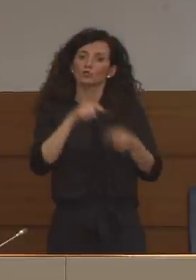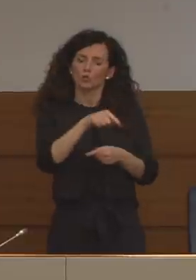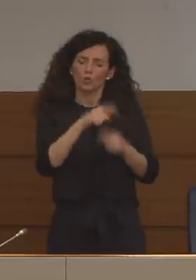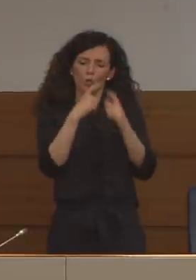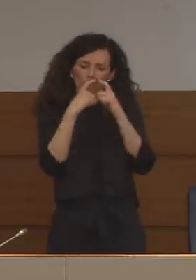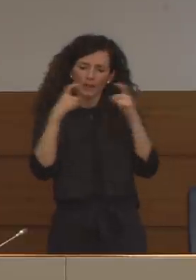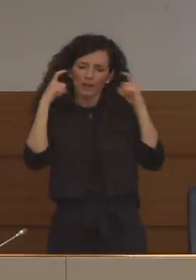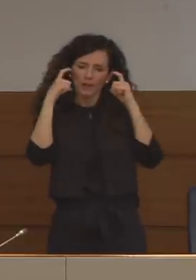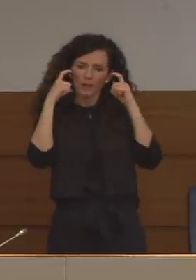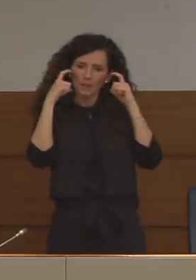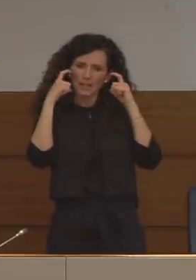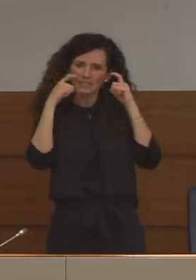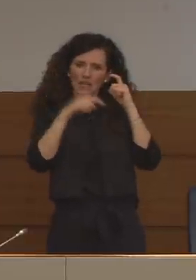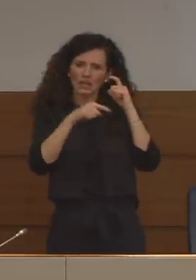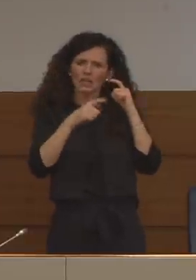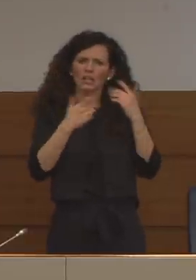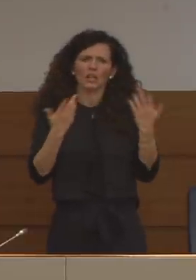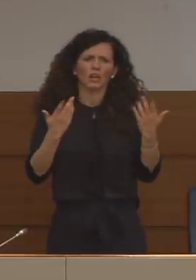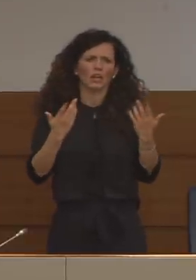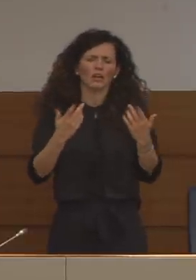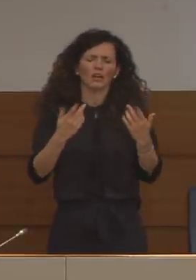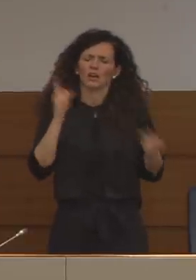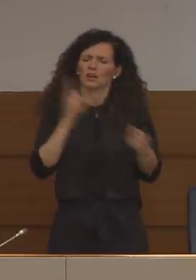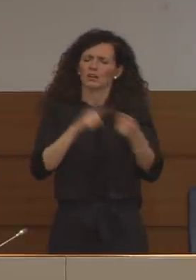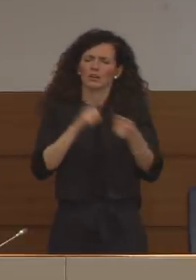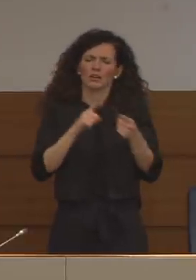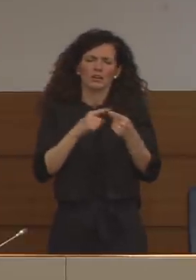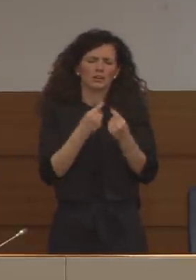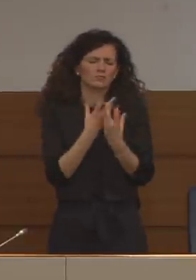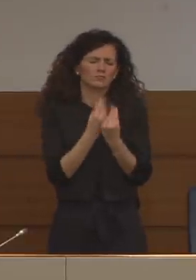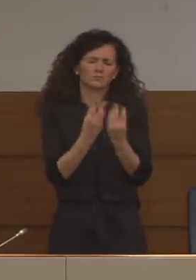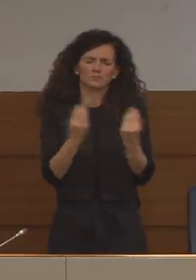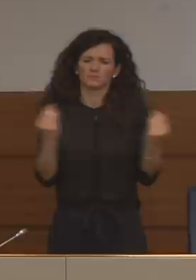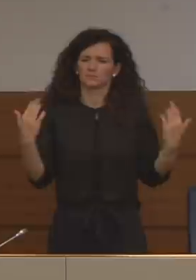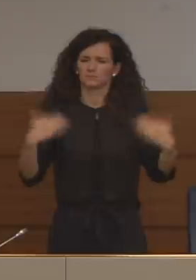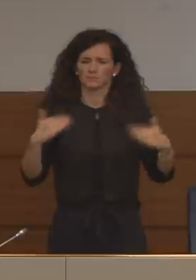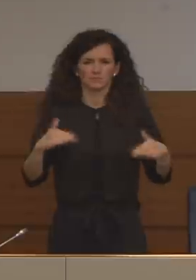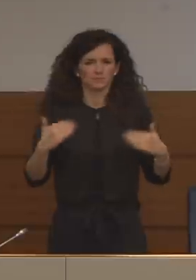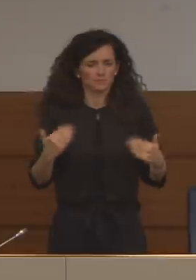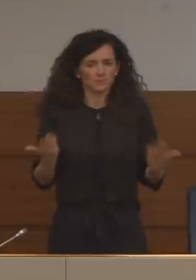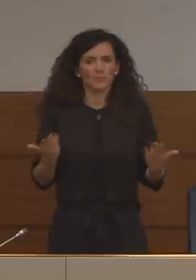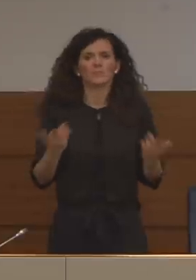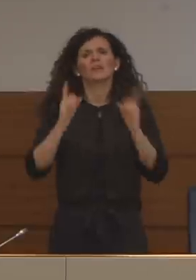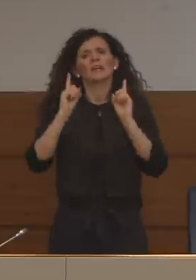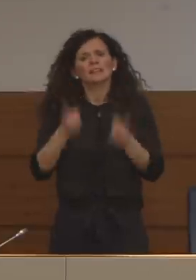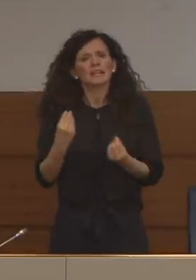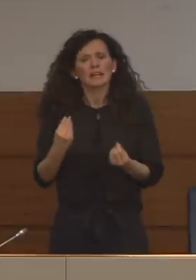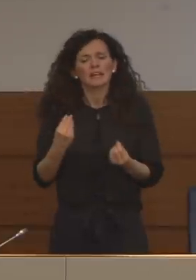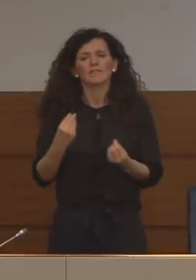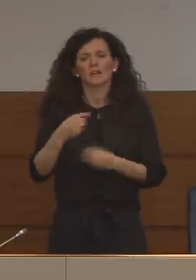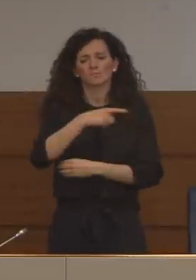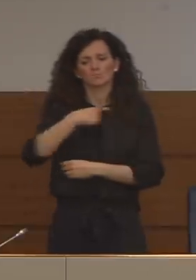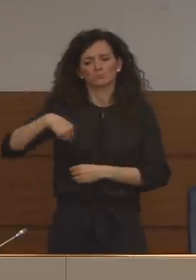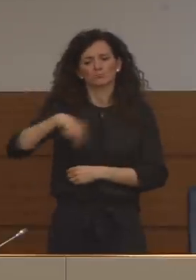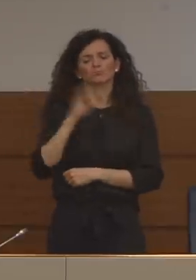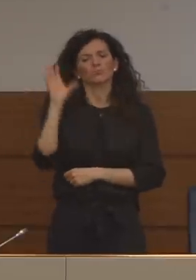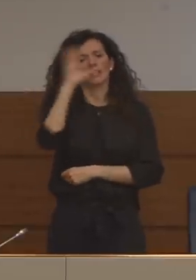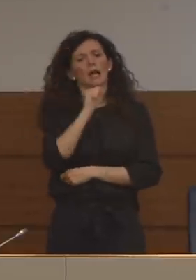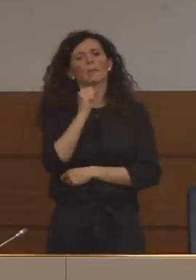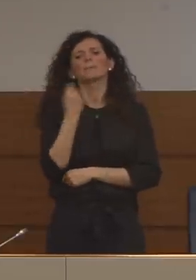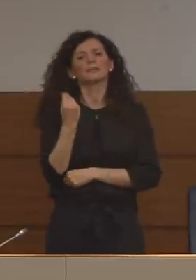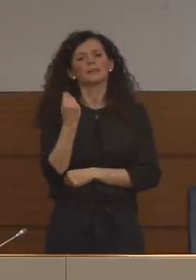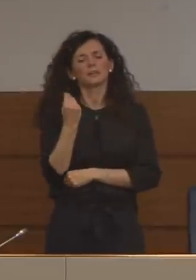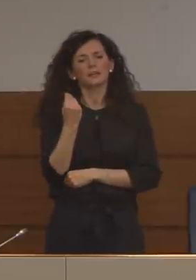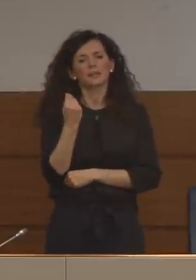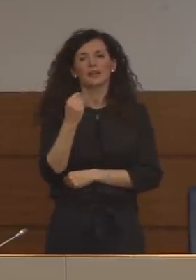decuplicato se non di più rispetto ai fabbisogni dobbiamo prendere atto purtroppo che nel nostro